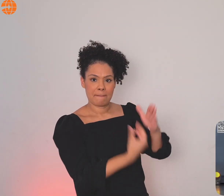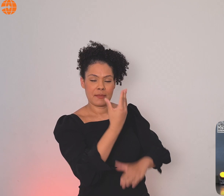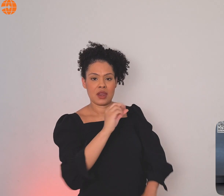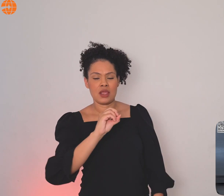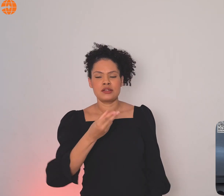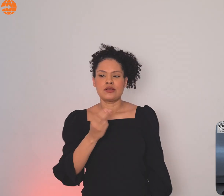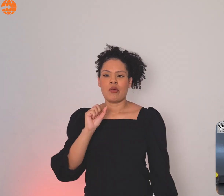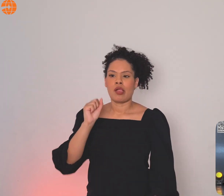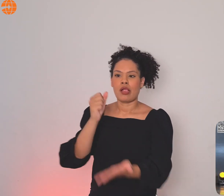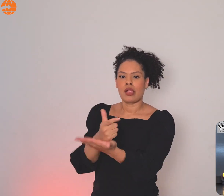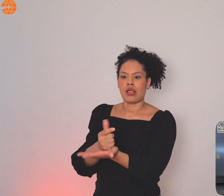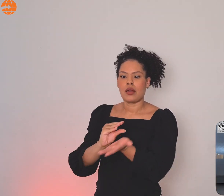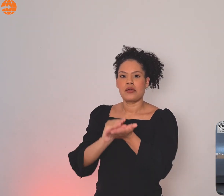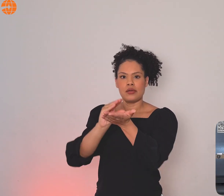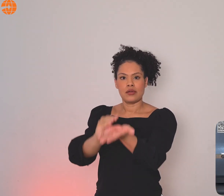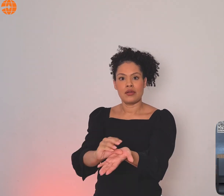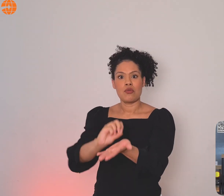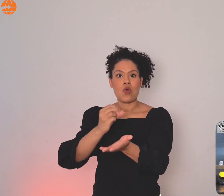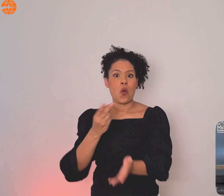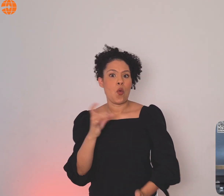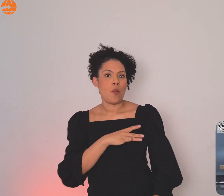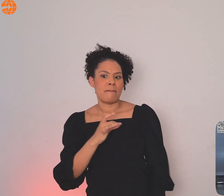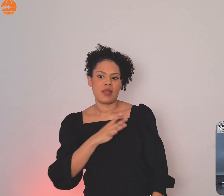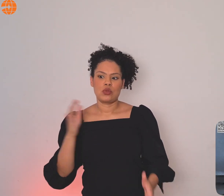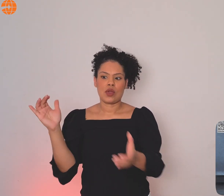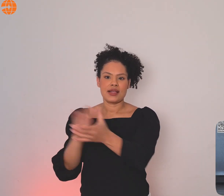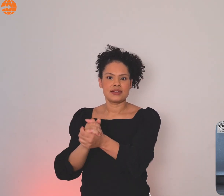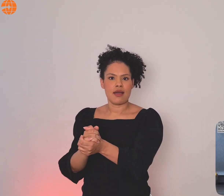um dinheiro, o medo de casar,